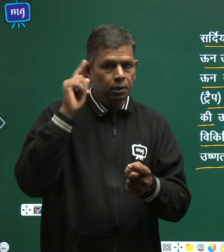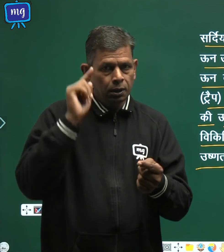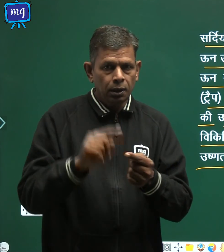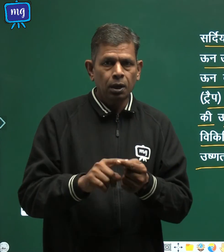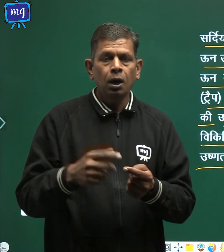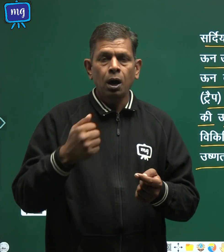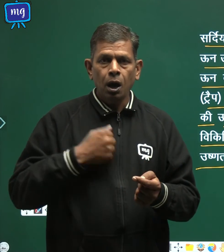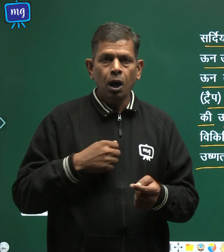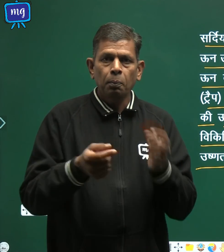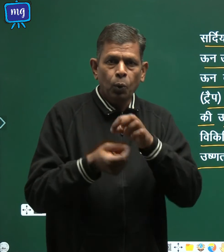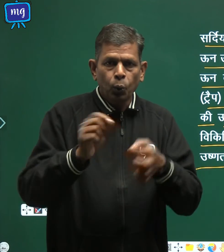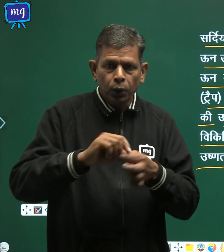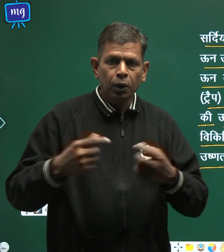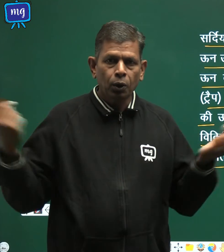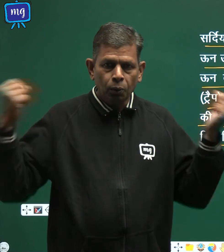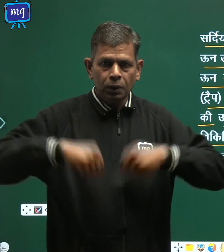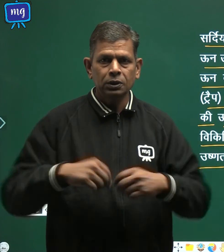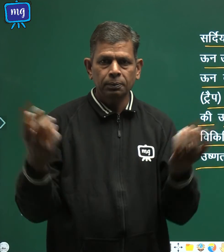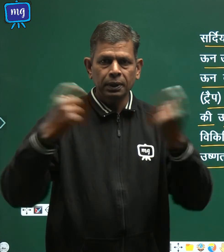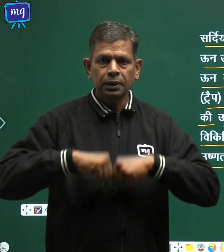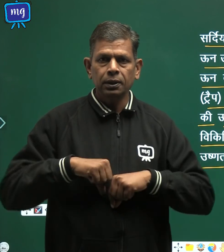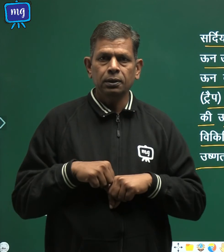हम ऊनी वस्त्र पहनते हैं।